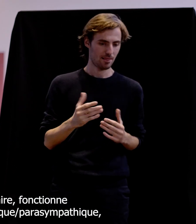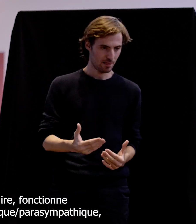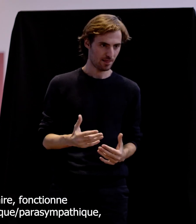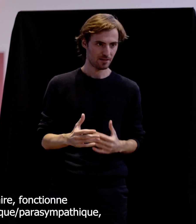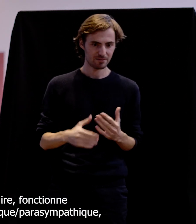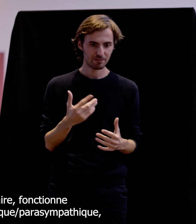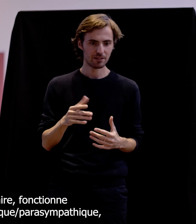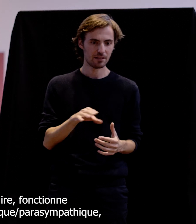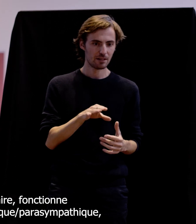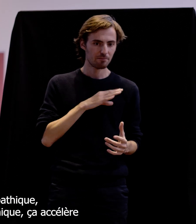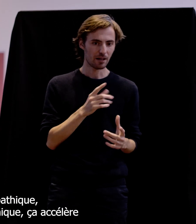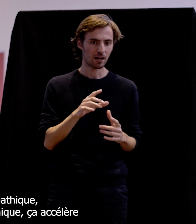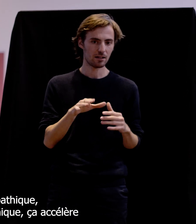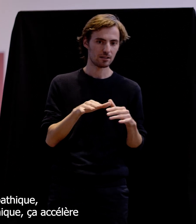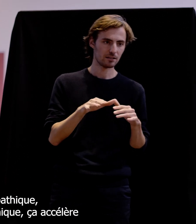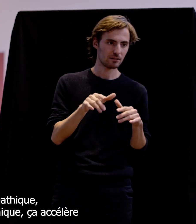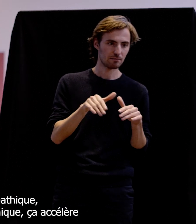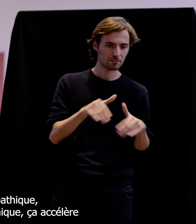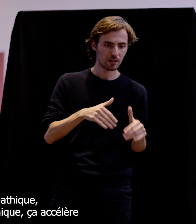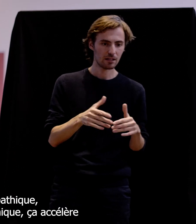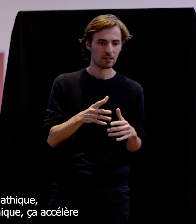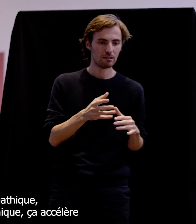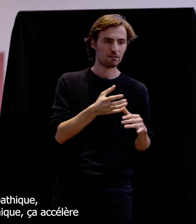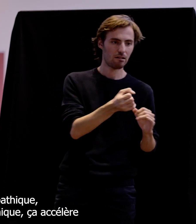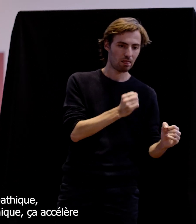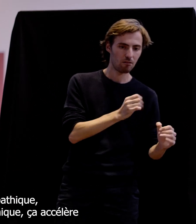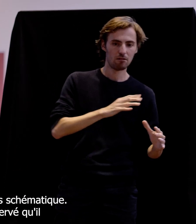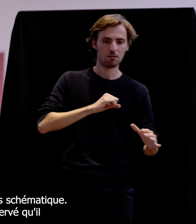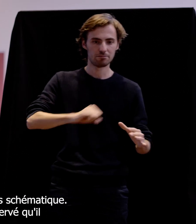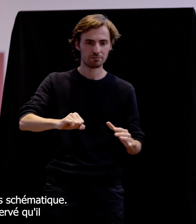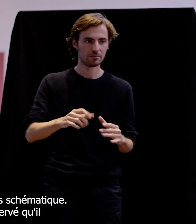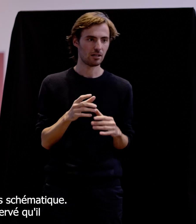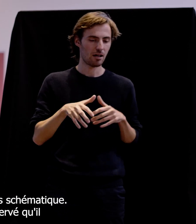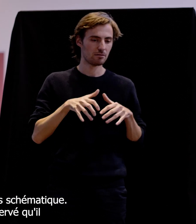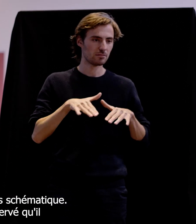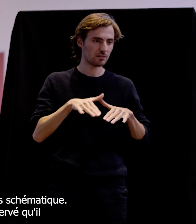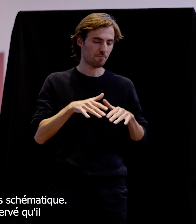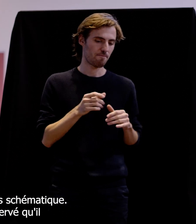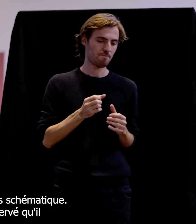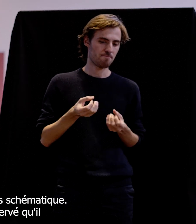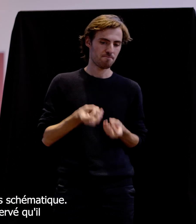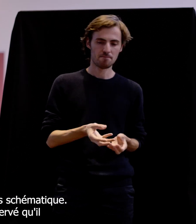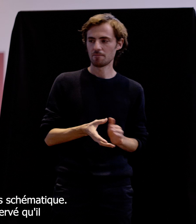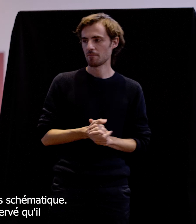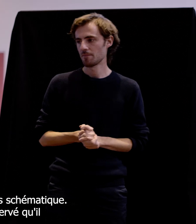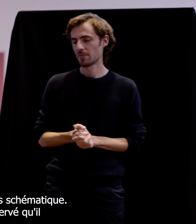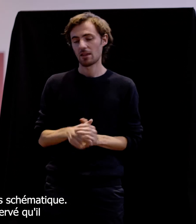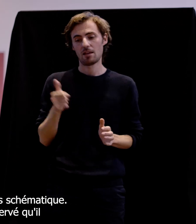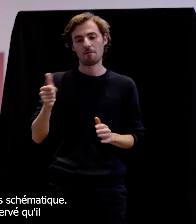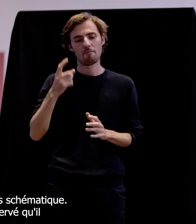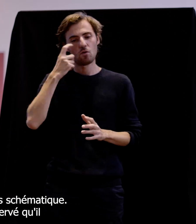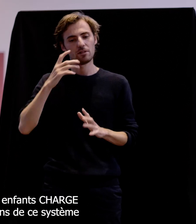équilibre sympathique-parasympathique. Le parasympathique, ça freine, le sympathique, ça accélère, si on veut être très schématique. Et elle a